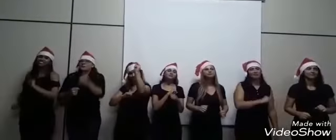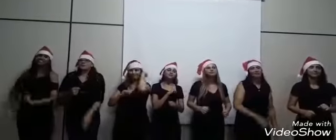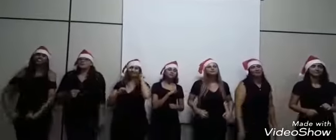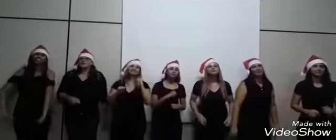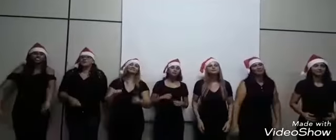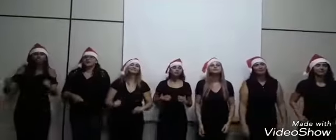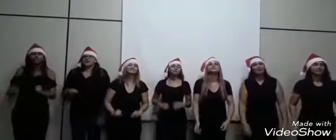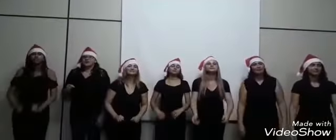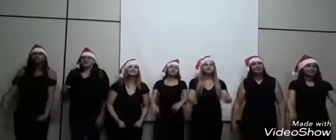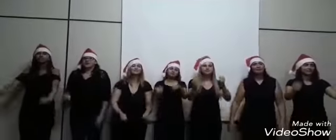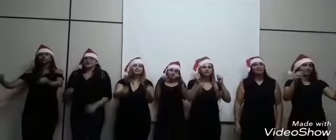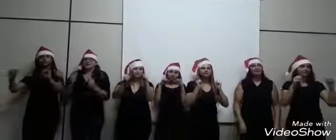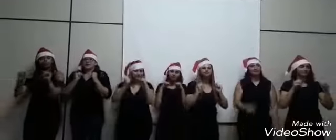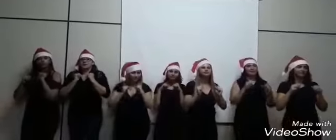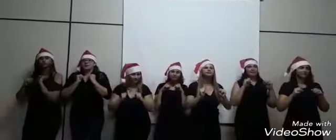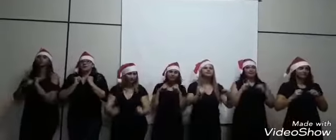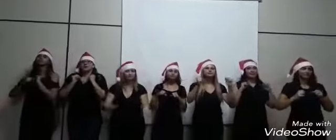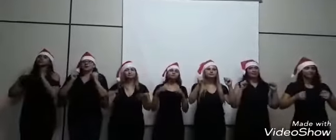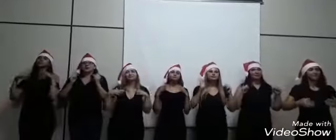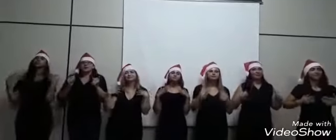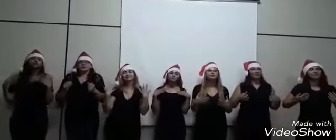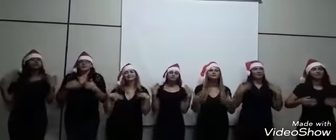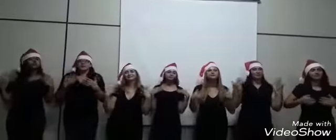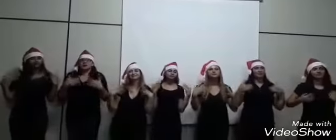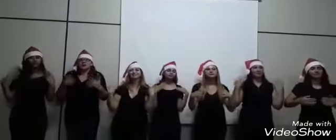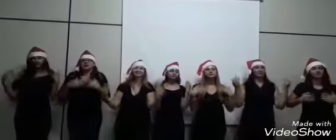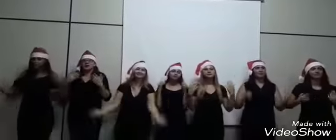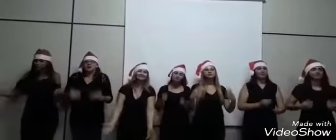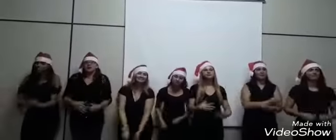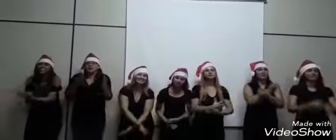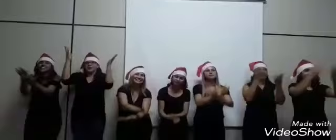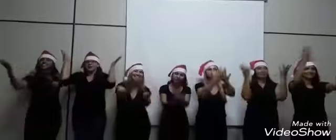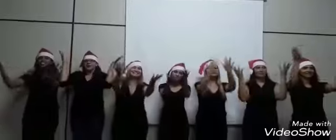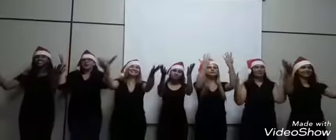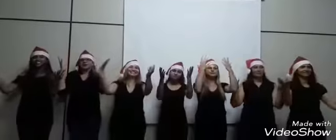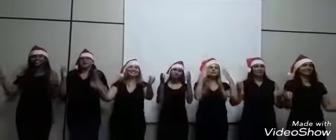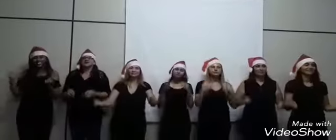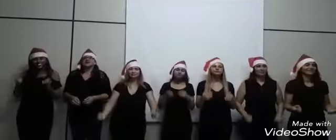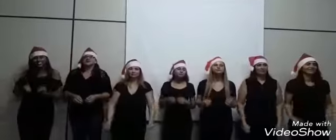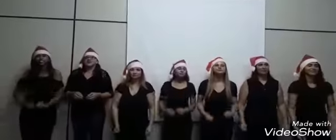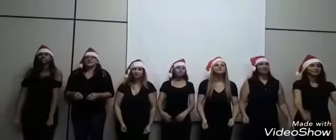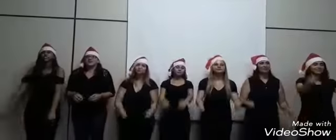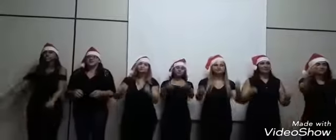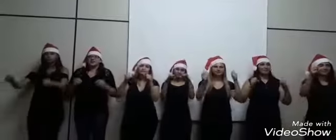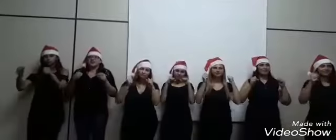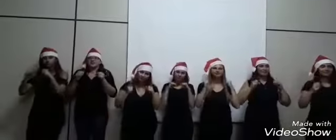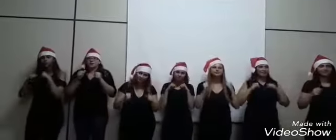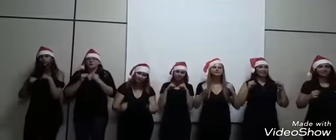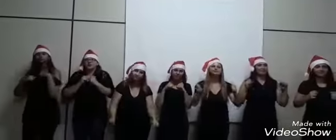Se a gente é capaz de tudo nessa magia Se a gente é capaz